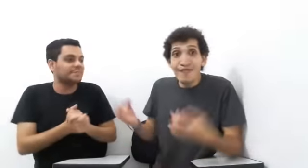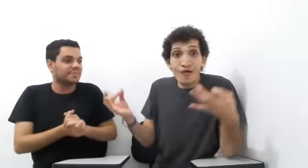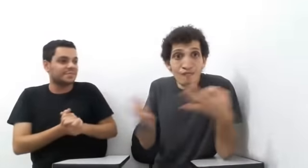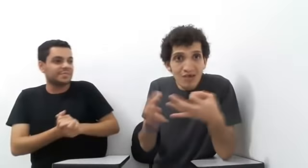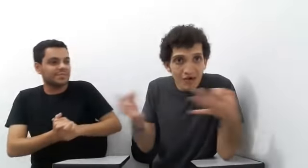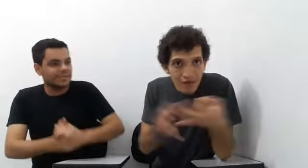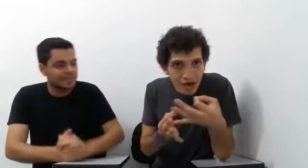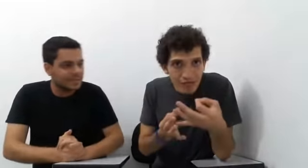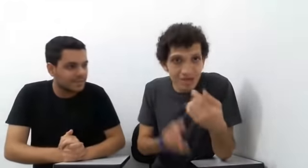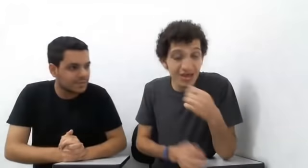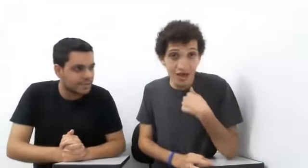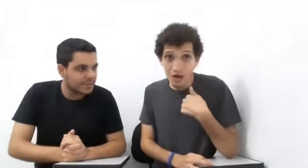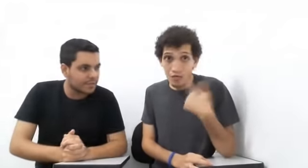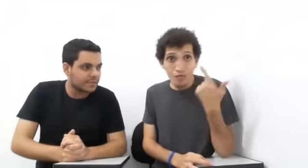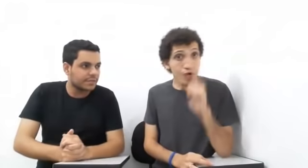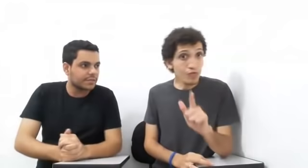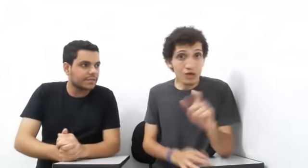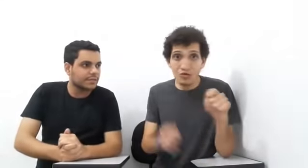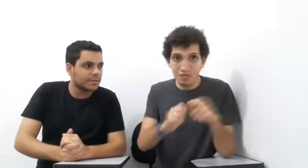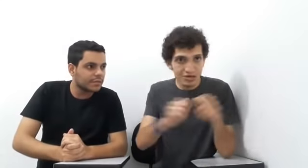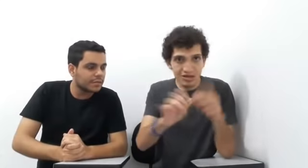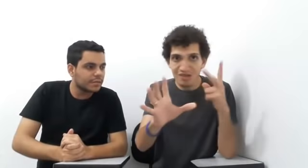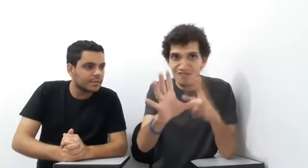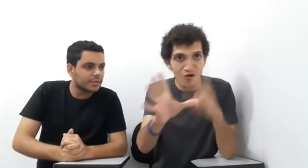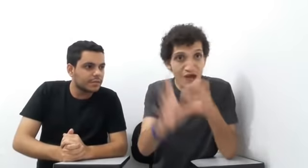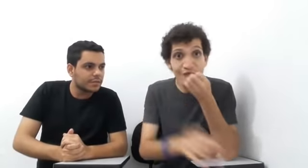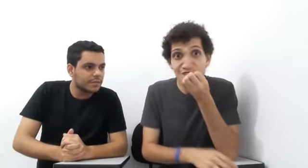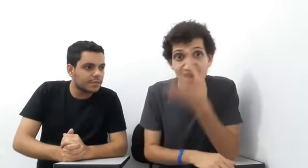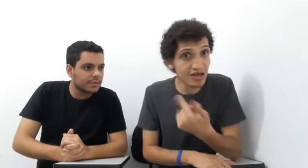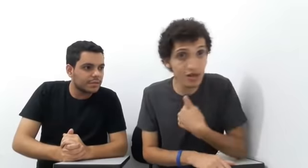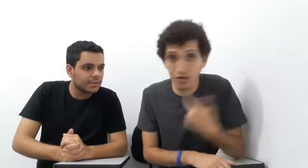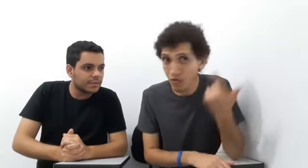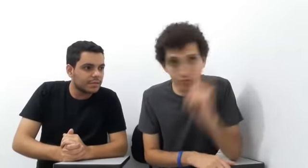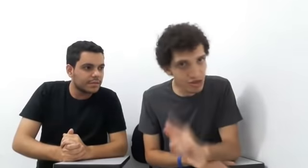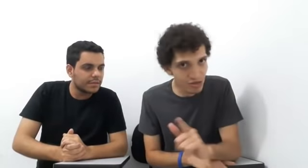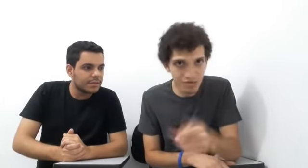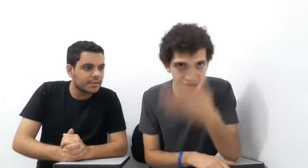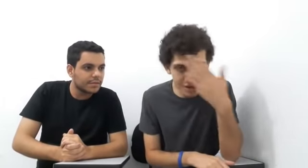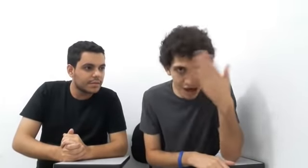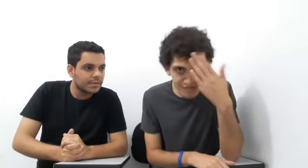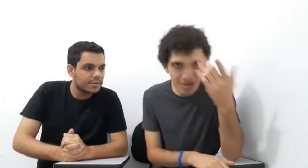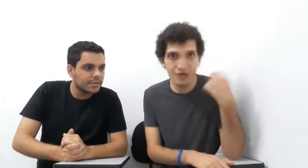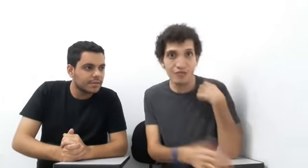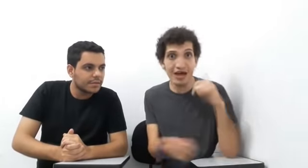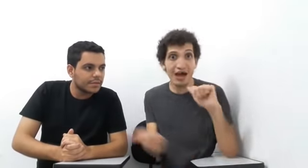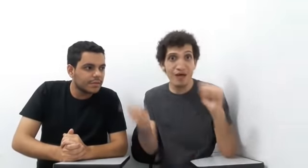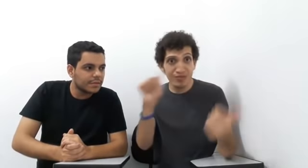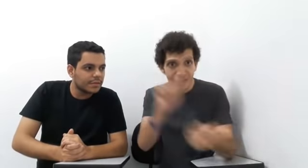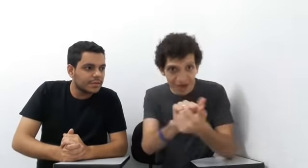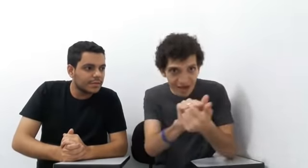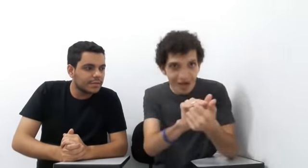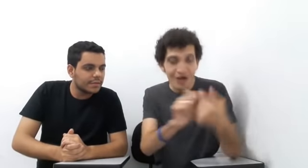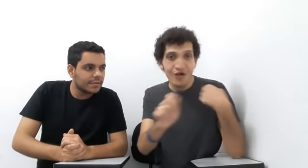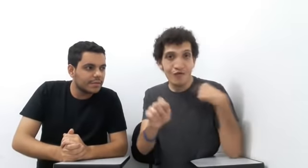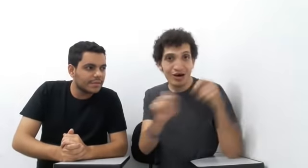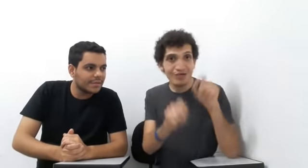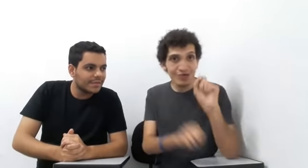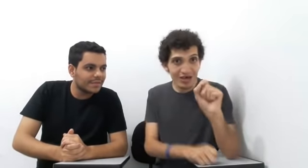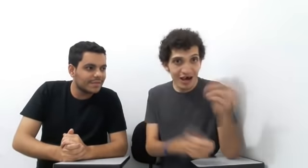Não perfeito, eu não consigo fazer diagonal bem, eu não consigo, você sabe, né? Eu até adaptei, eu fazendo